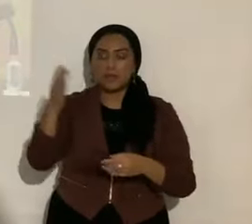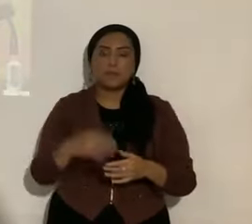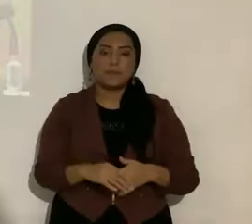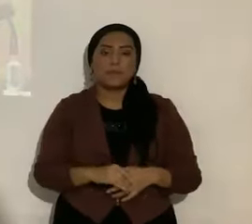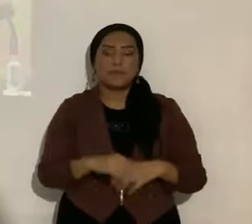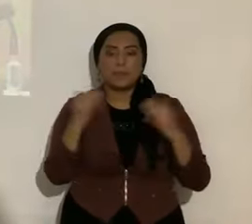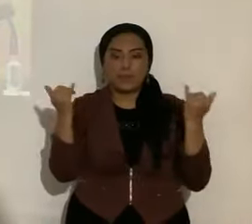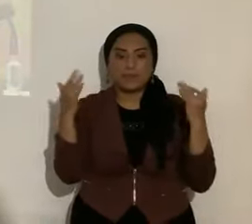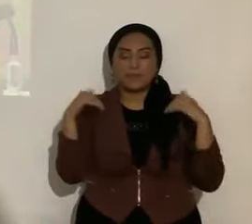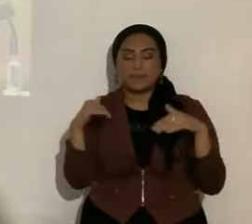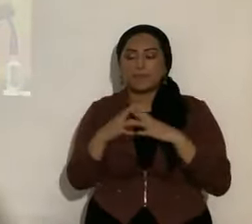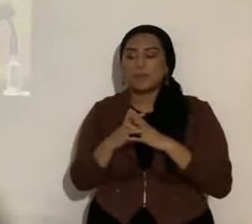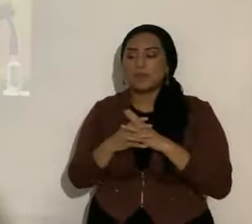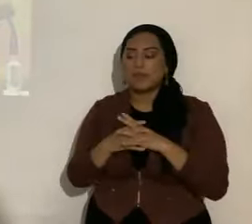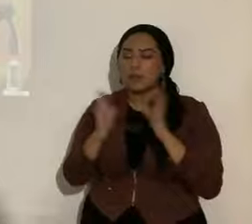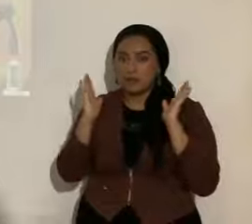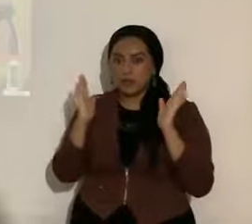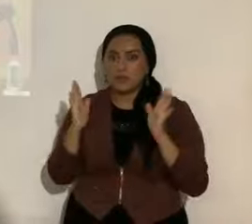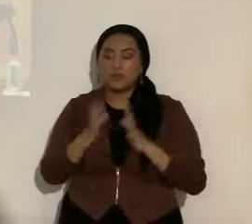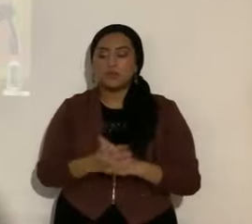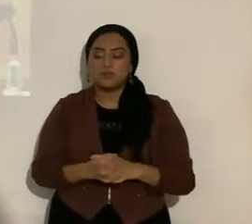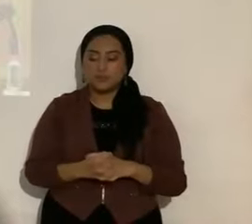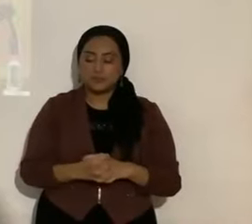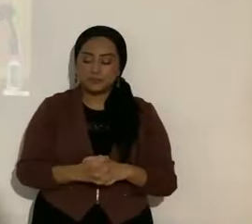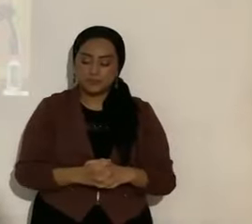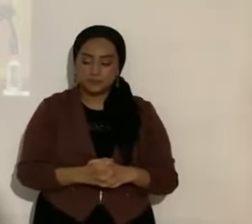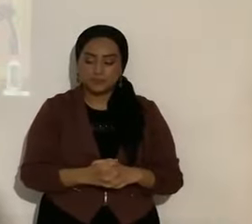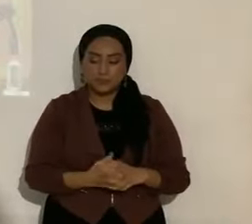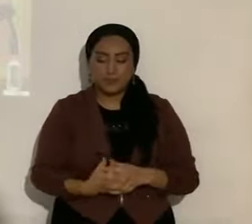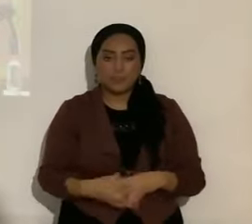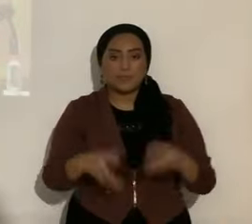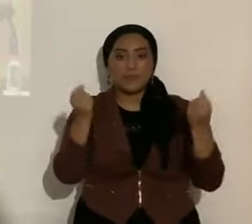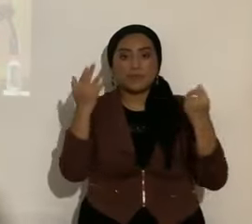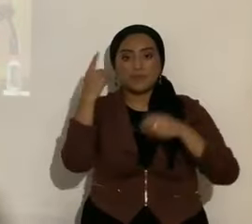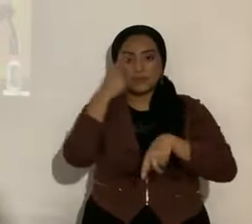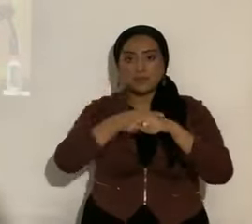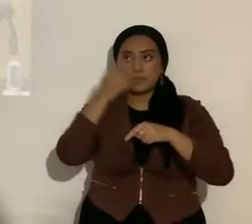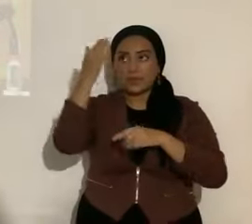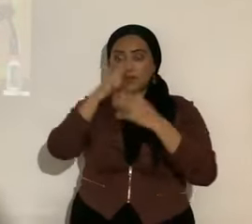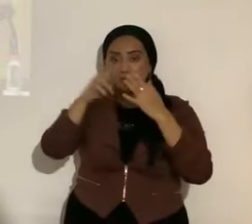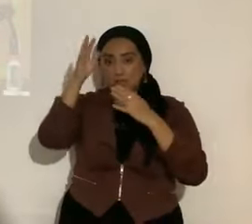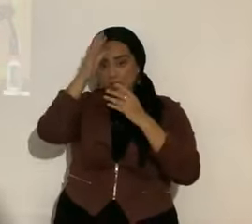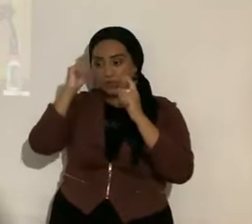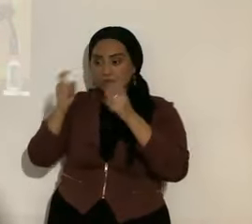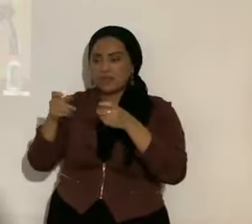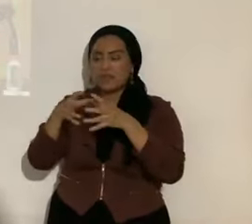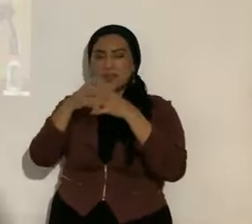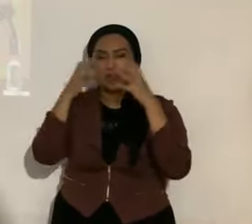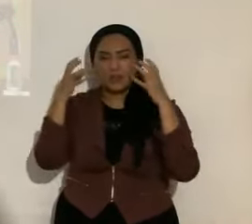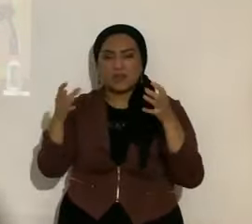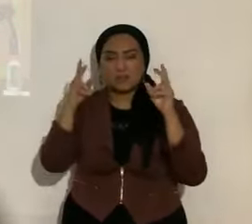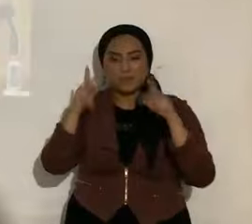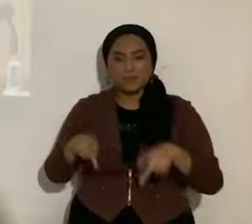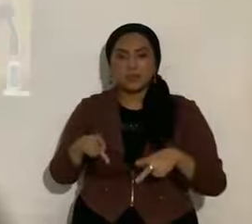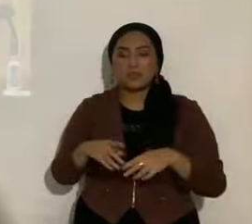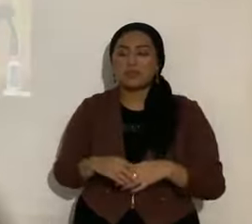Ahora, atención, mucha atención. Muchas veces el Eterno unge tanto a un varón como